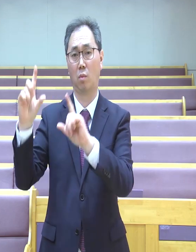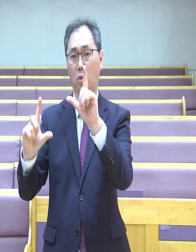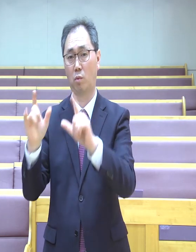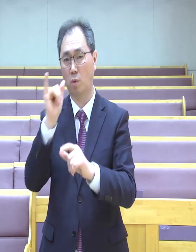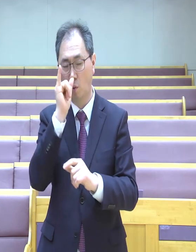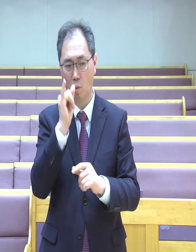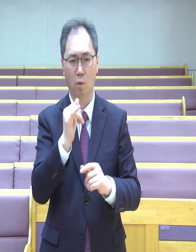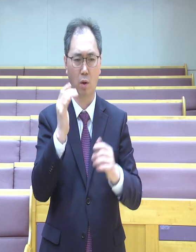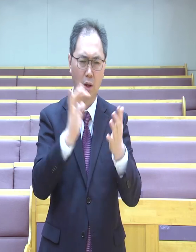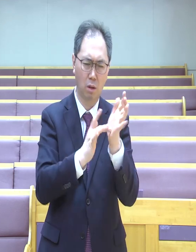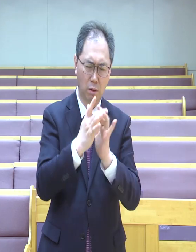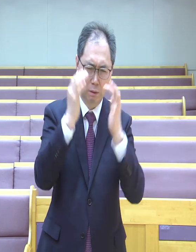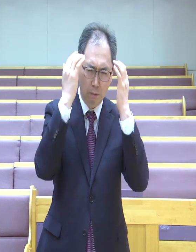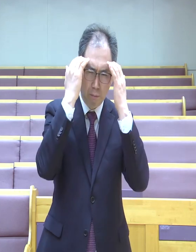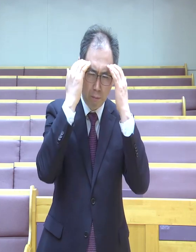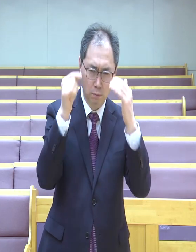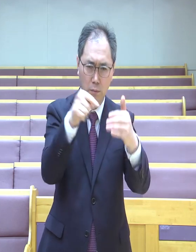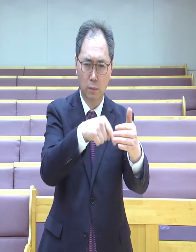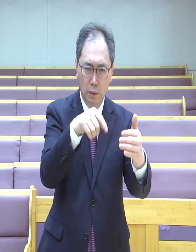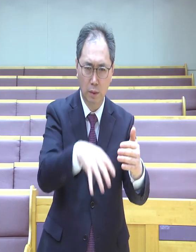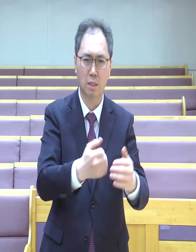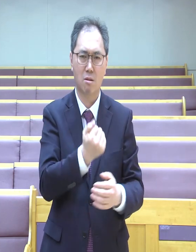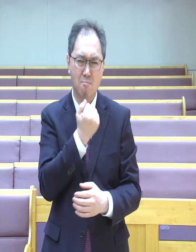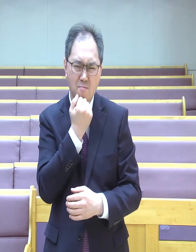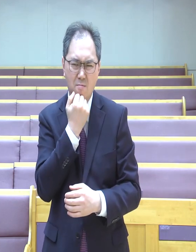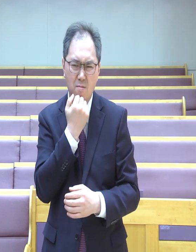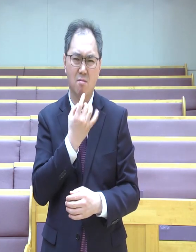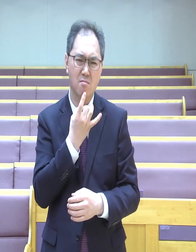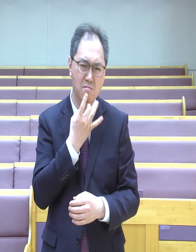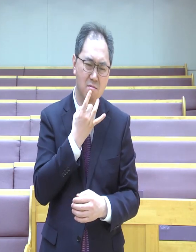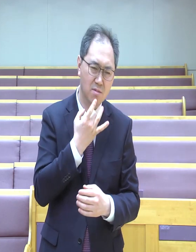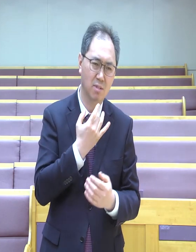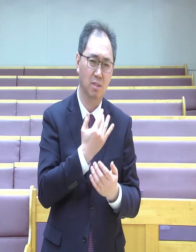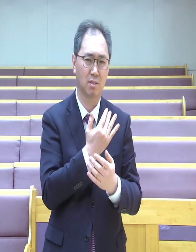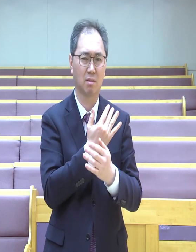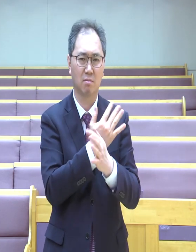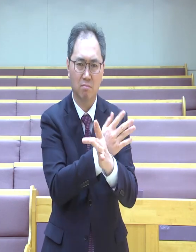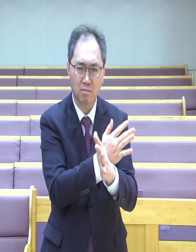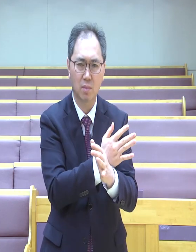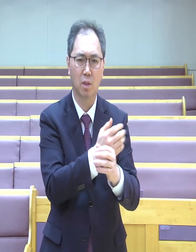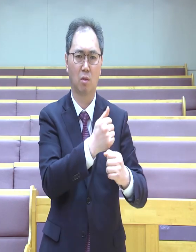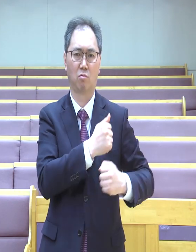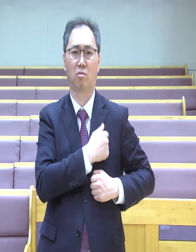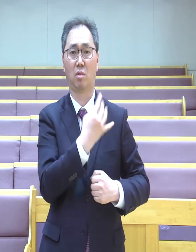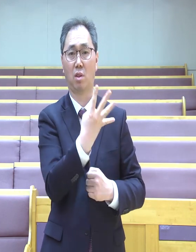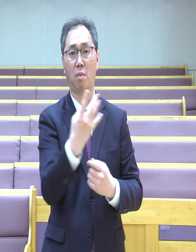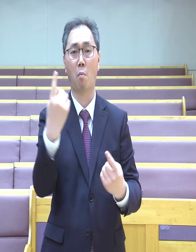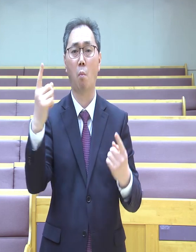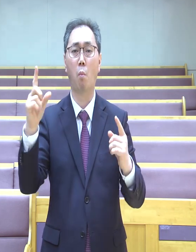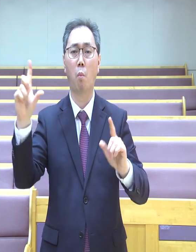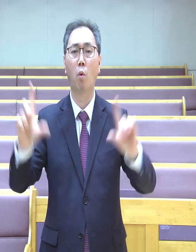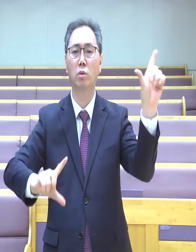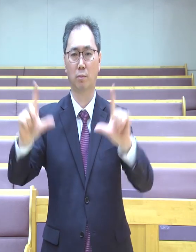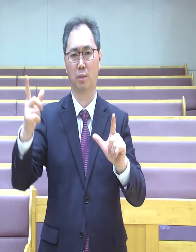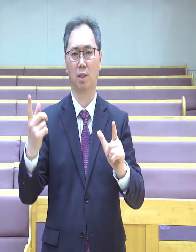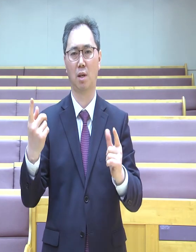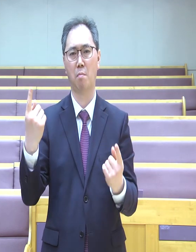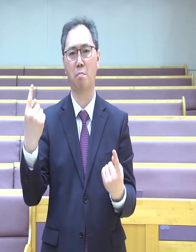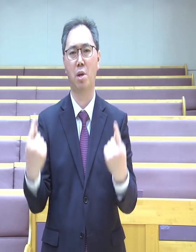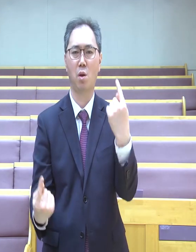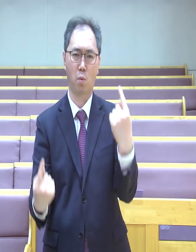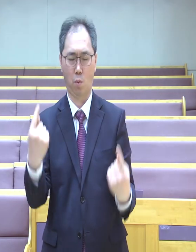고통 속에서도 낄낄대며 웃고 장난치고 있는 이 군병 4명의 모습은 너무나도